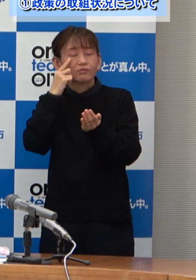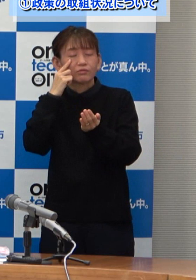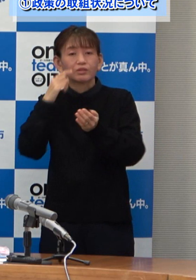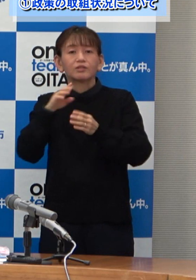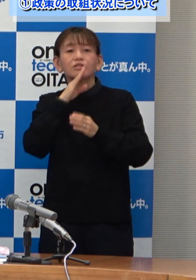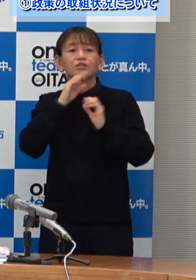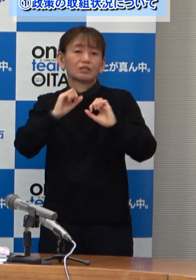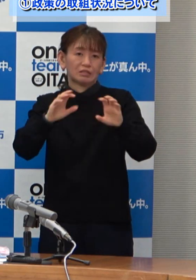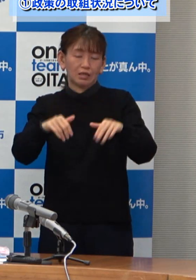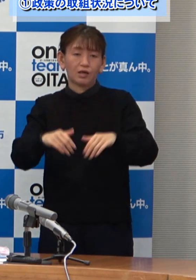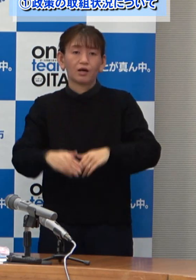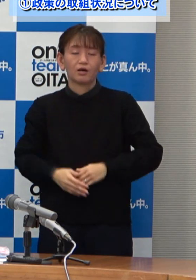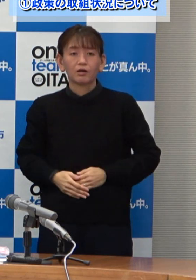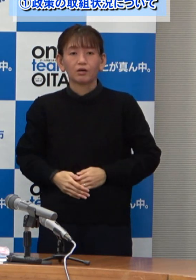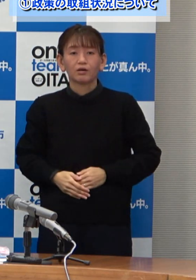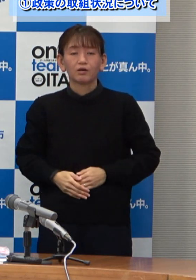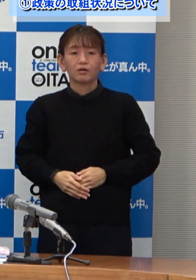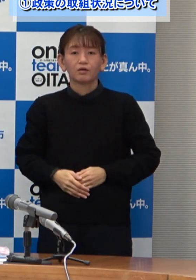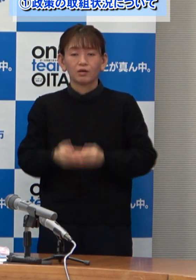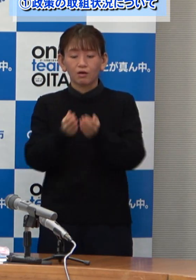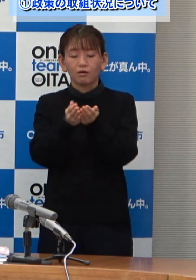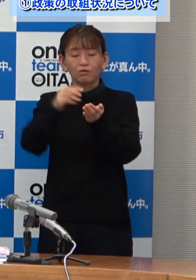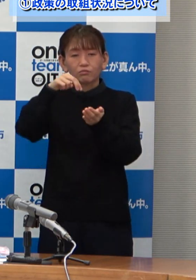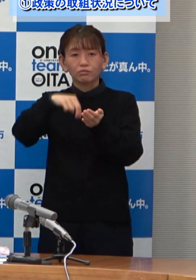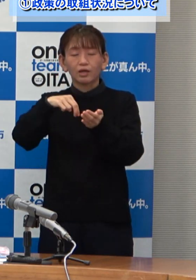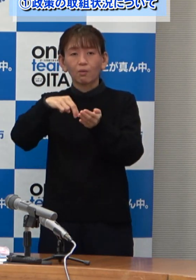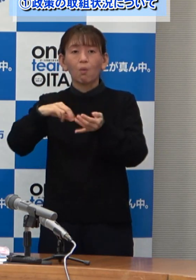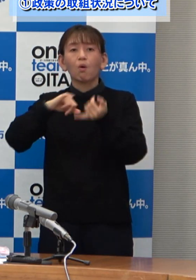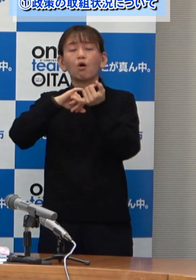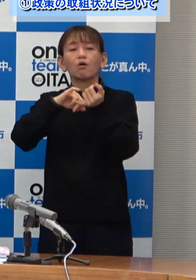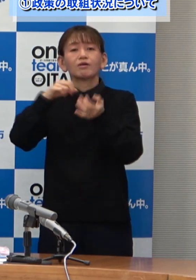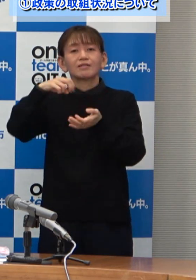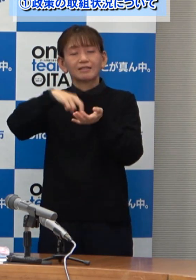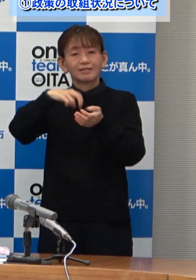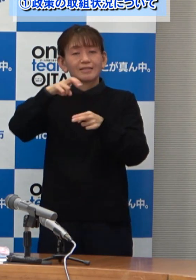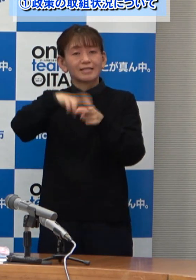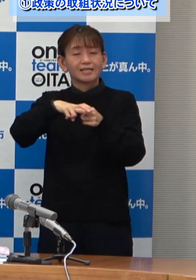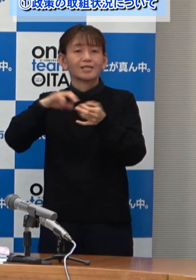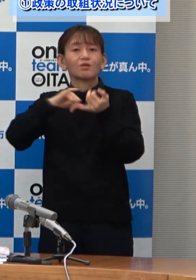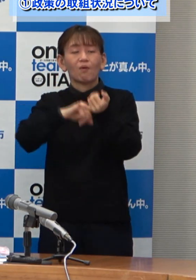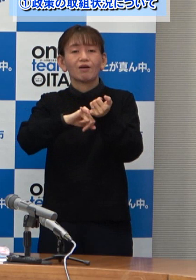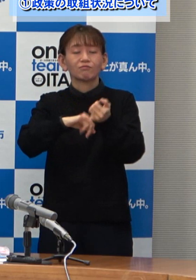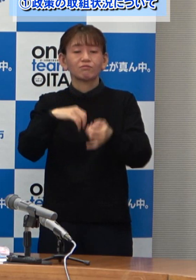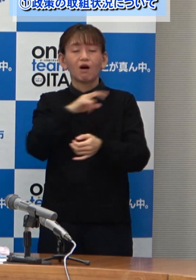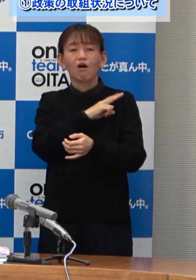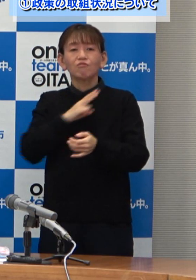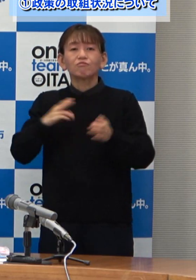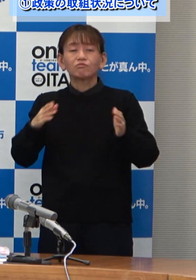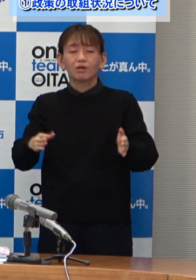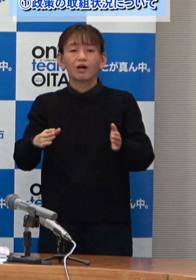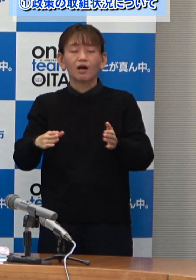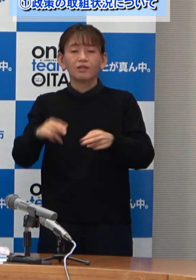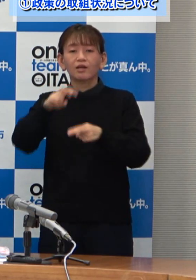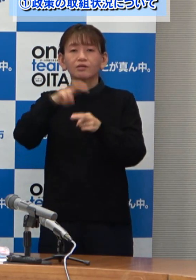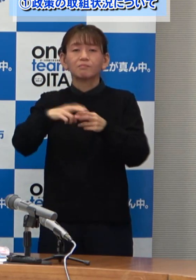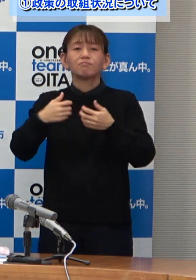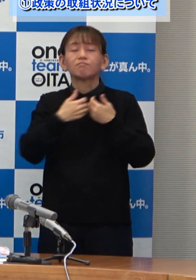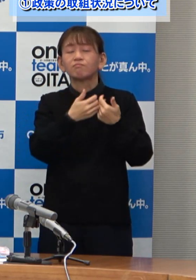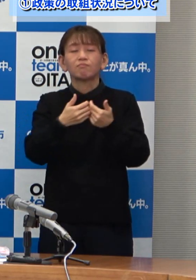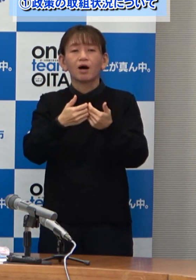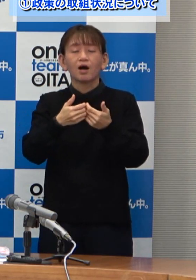決定をしましたけれども2日で完売というような状況でございまし